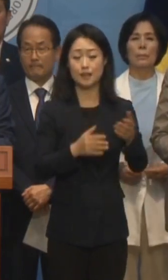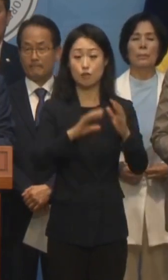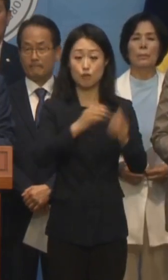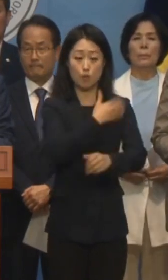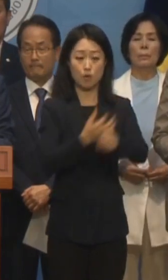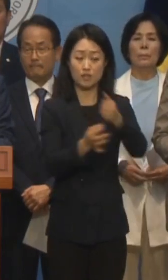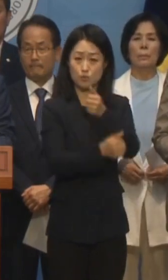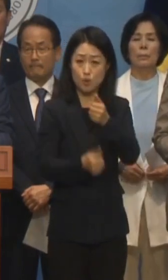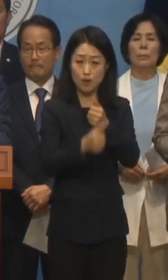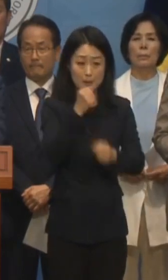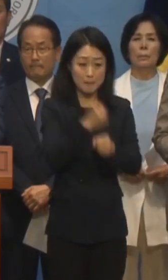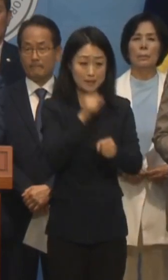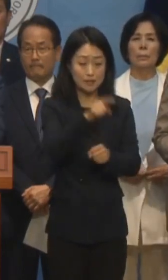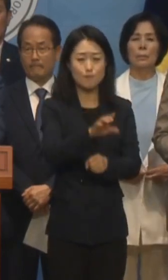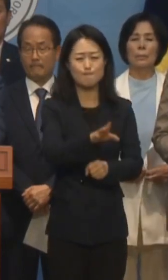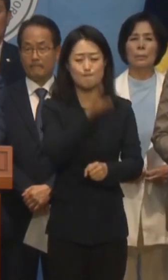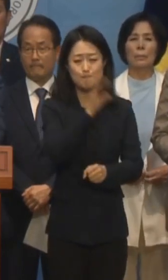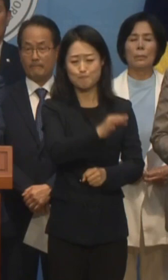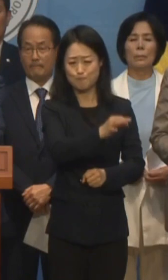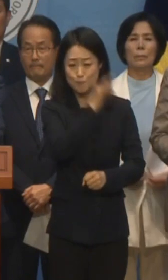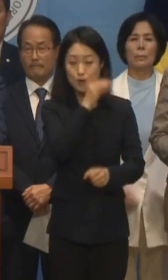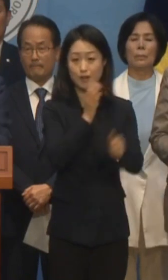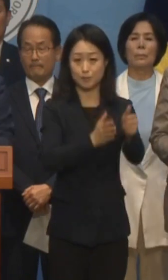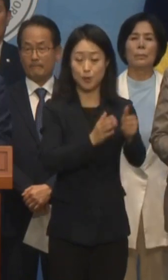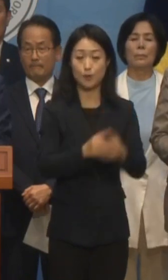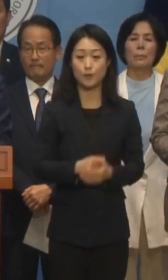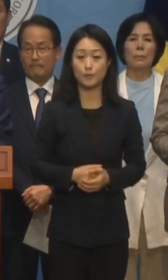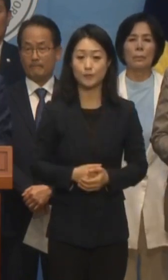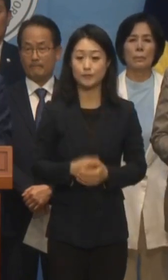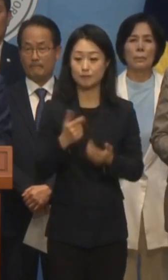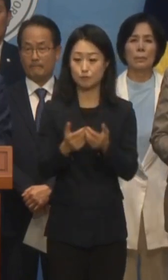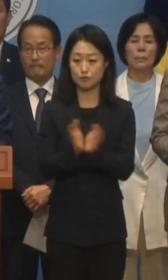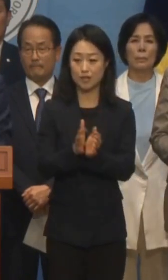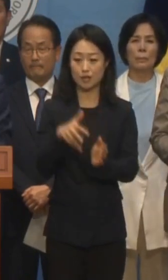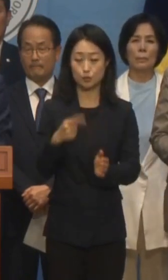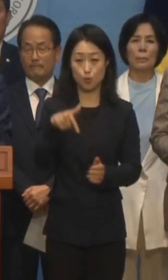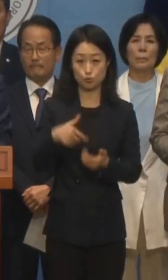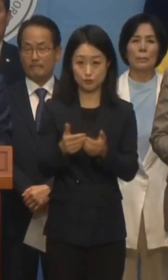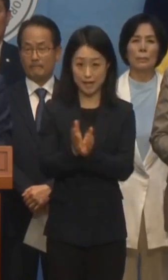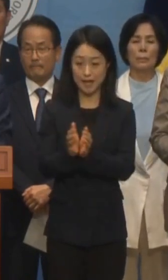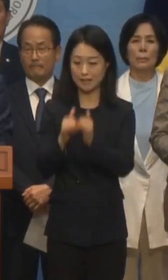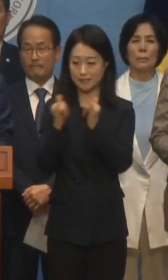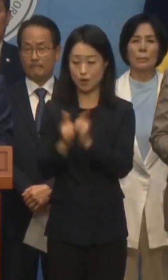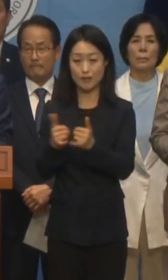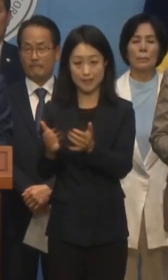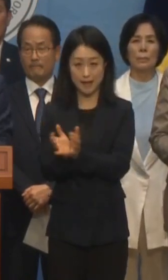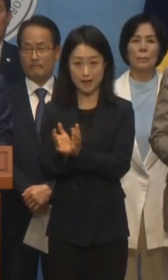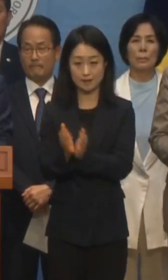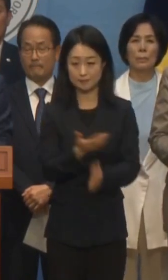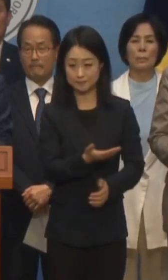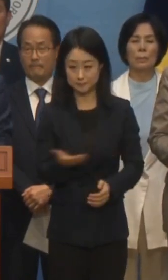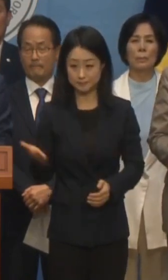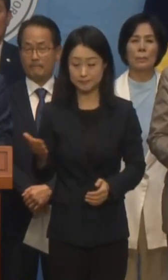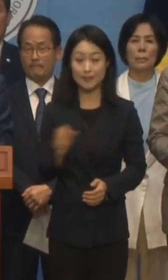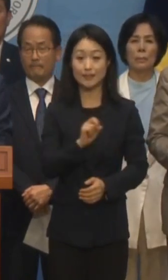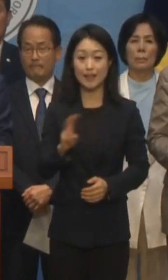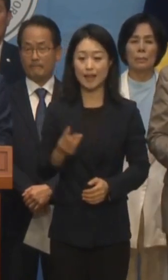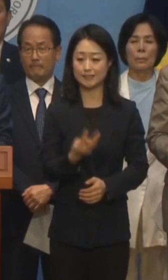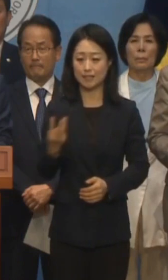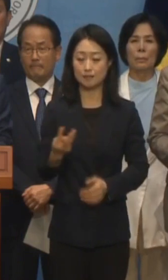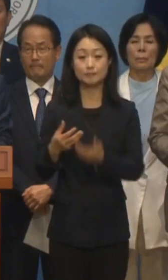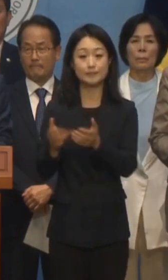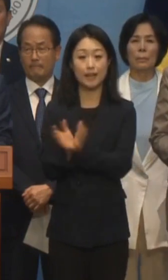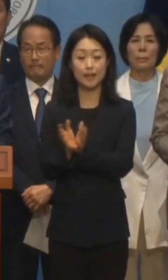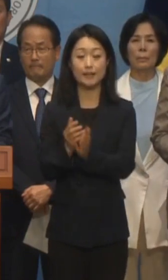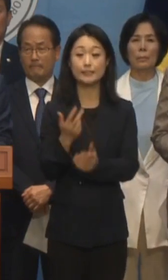것에 부끄러워해야 할 일입니다. 더불어민주당과 조국혁신당, 사회민주당 등 정무위원회 야3당은